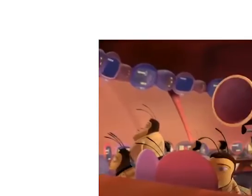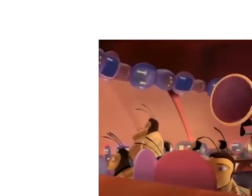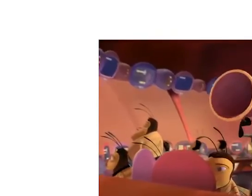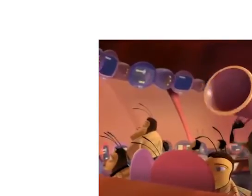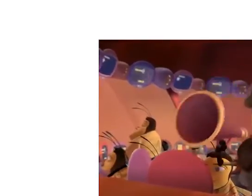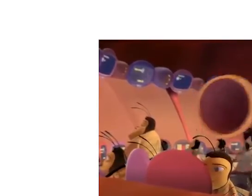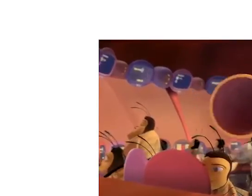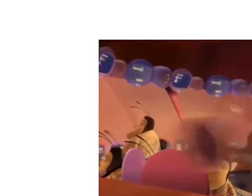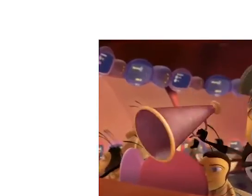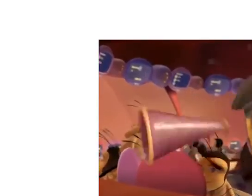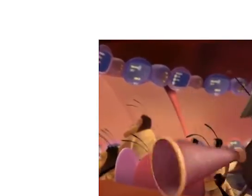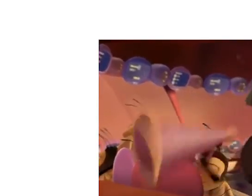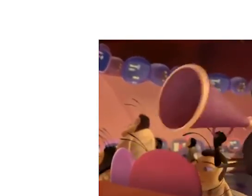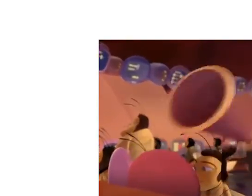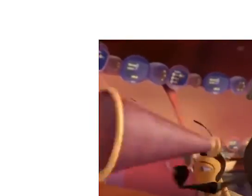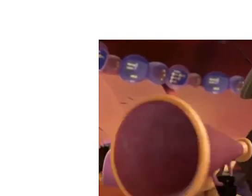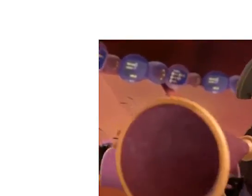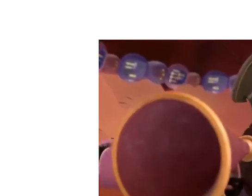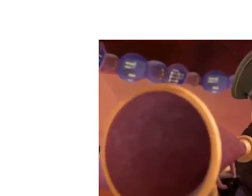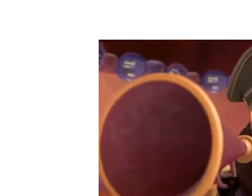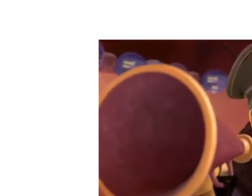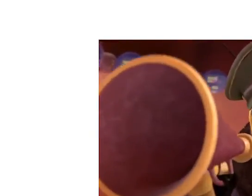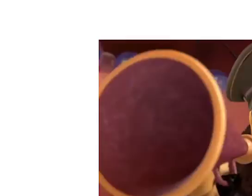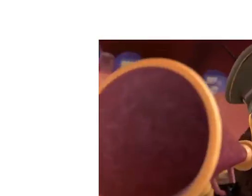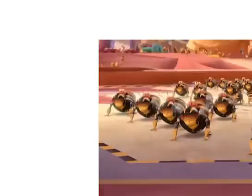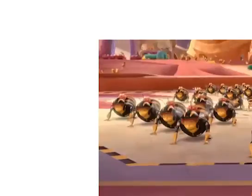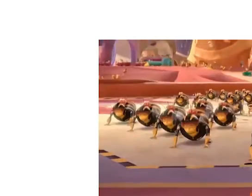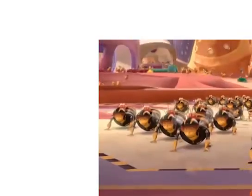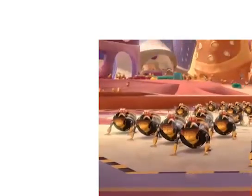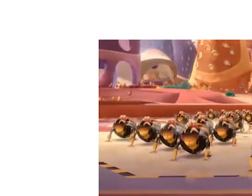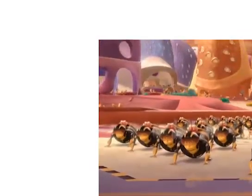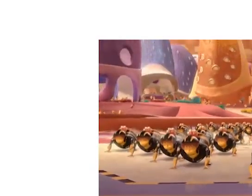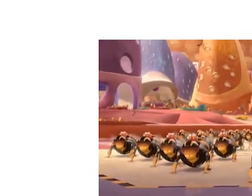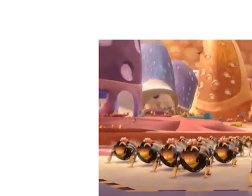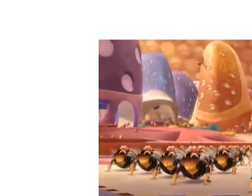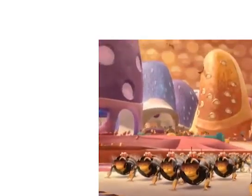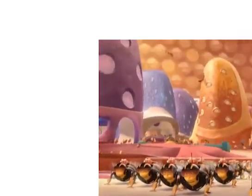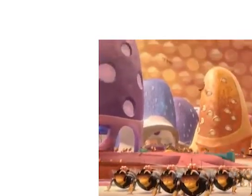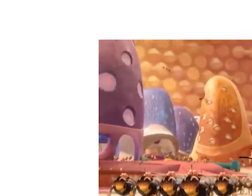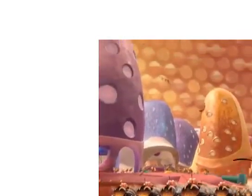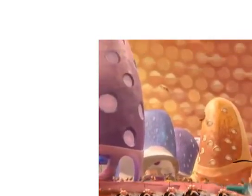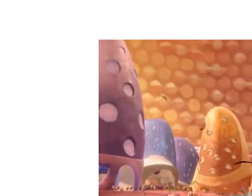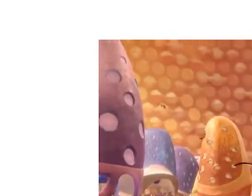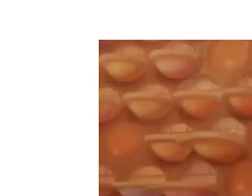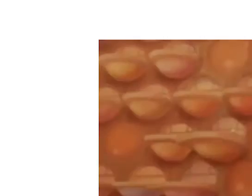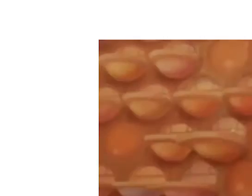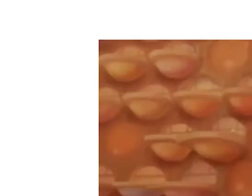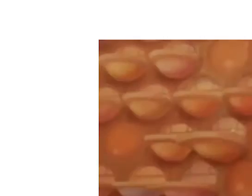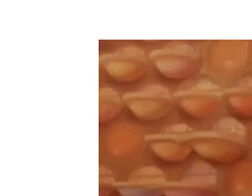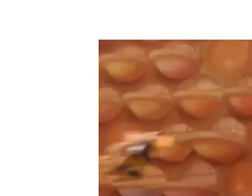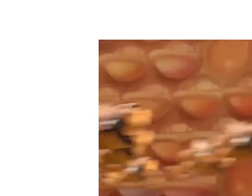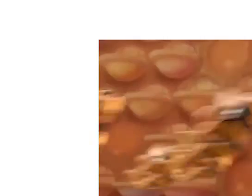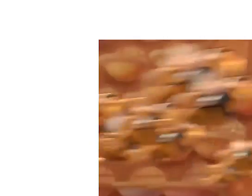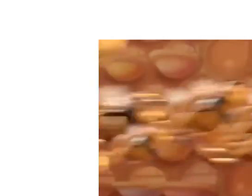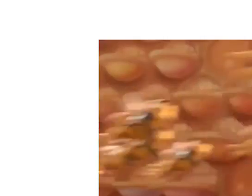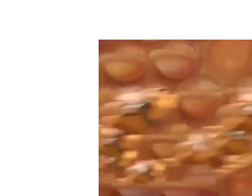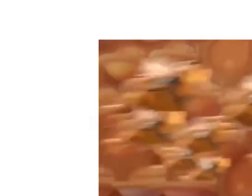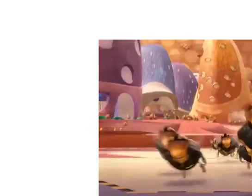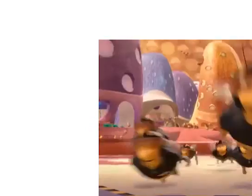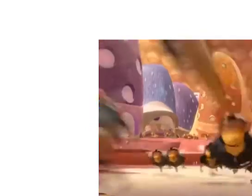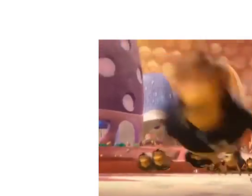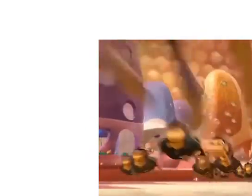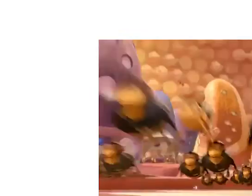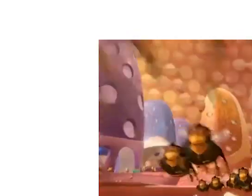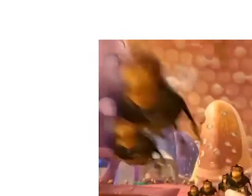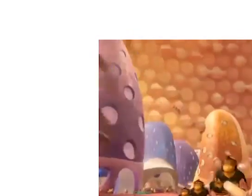Das petúnias, seus coletores de néctar! Quero todos aspirando as flores pra valer!